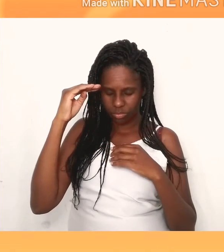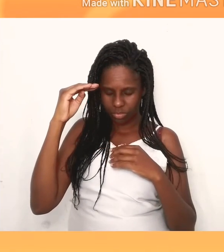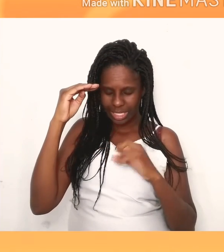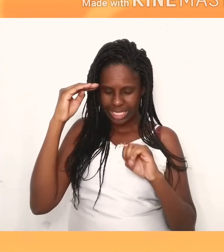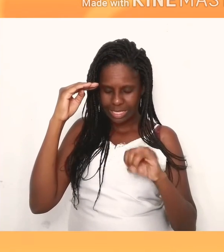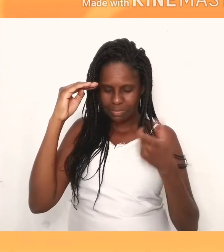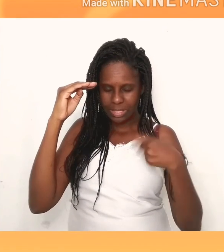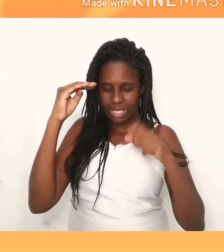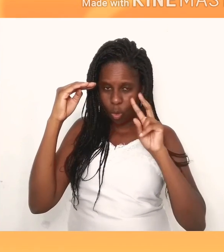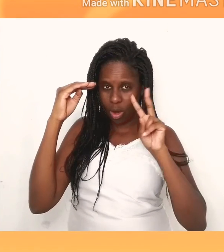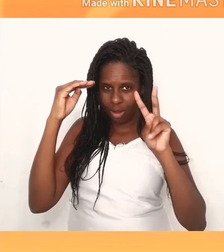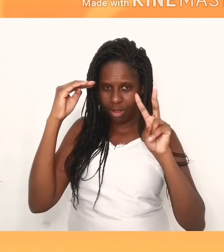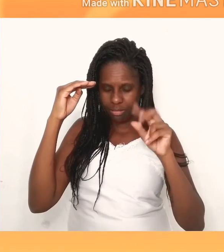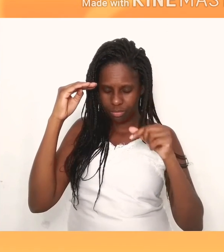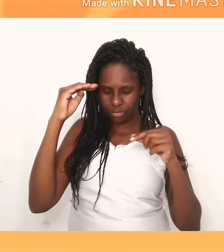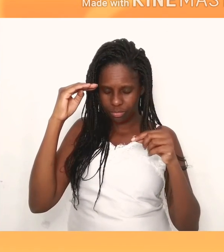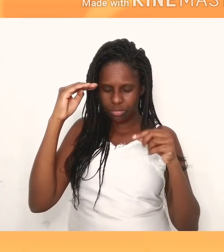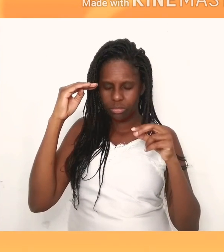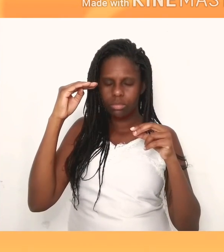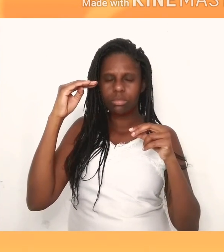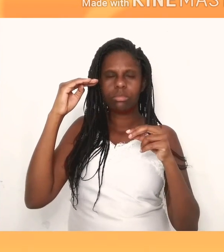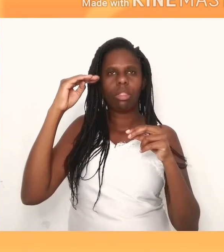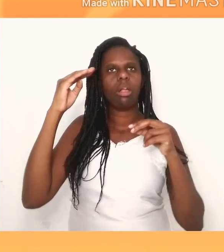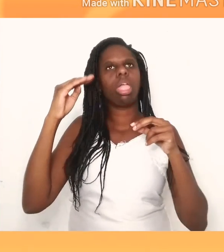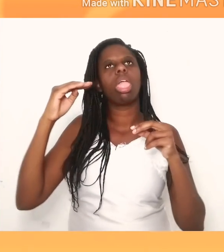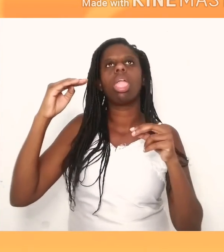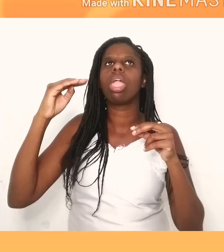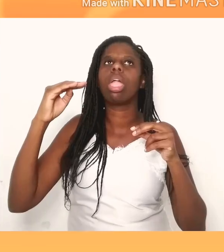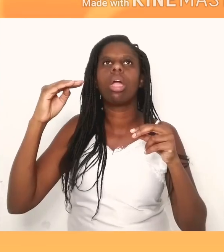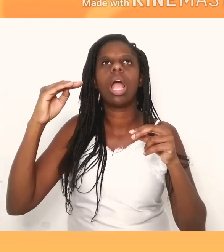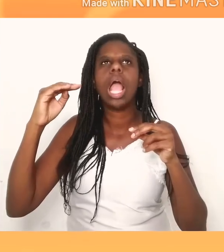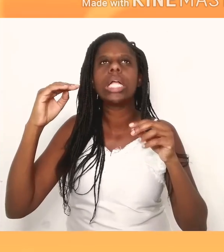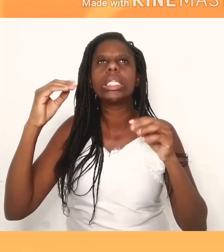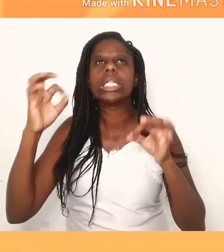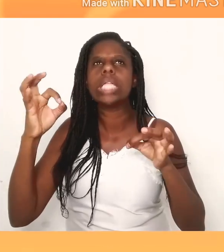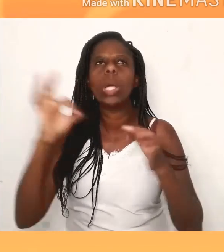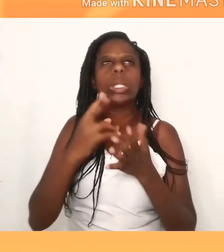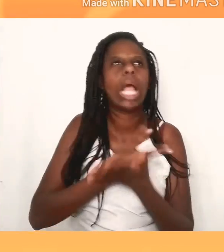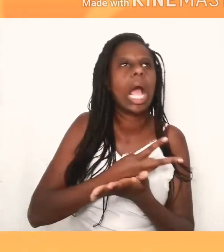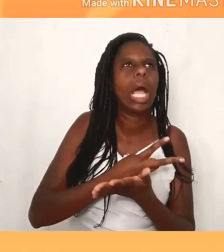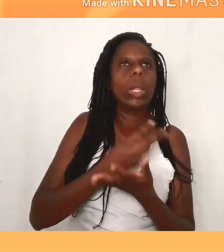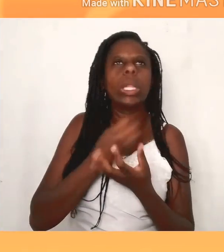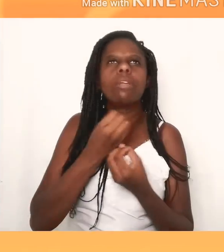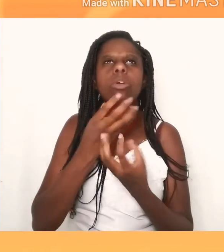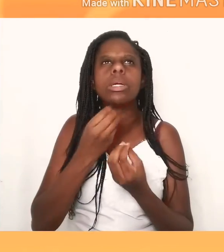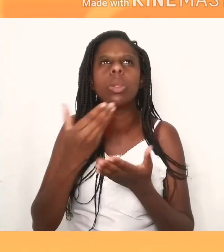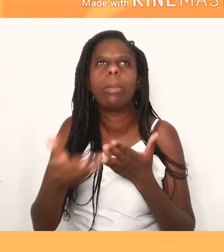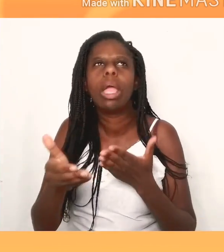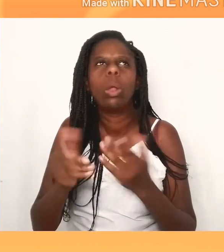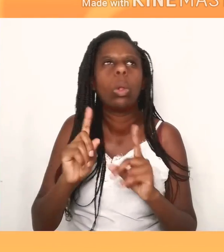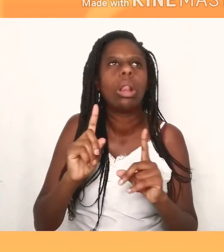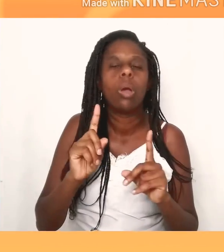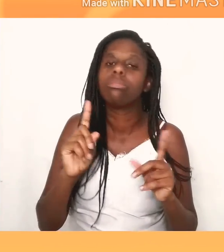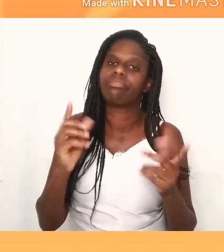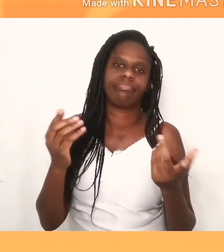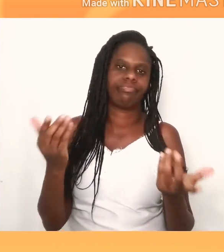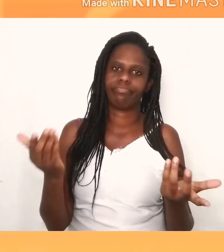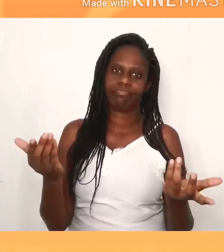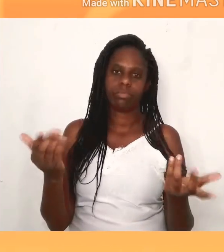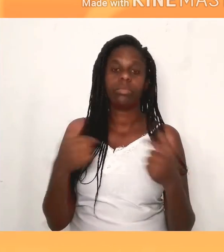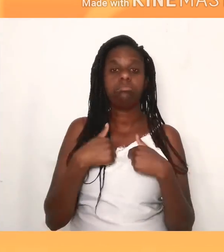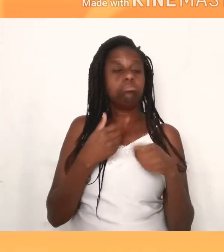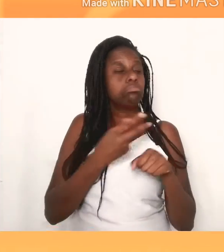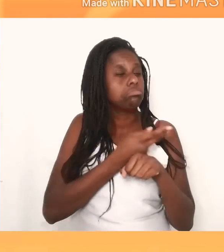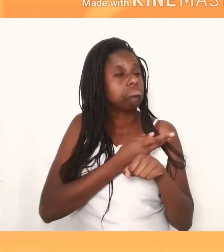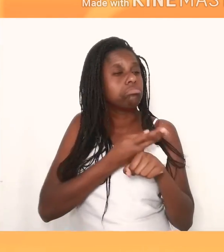seja perturbado com uma preocupação de uma atenção se ela está fazendo correto, se ela está perdendo alguma informação. E aí